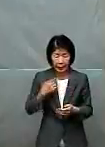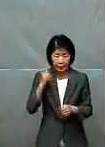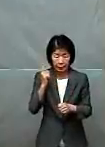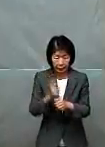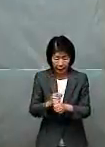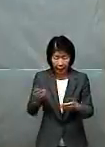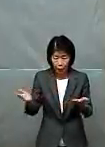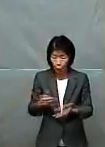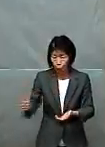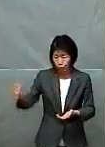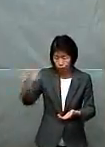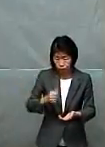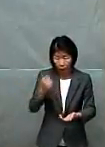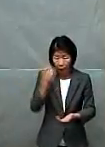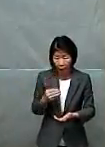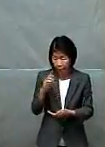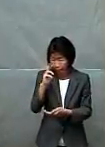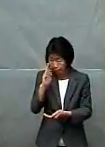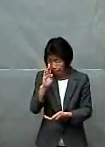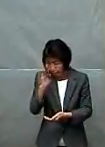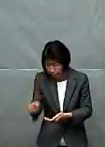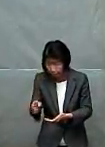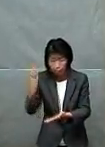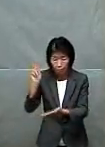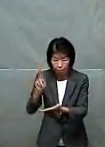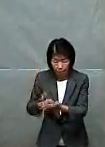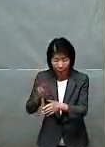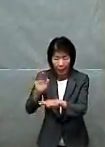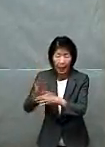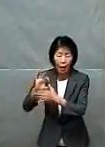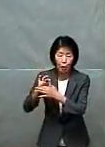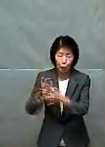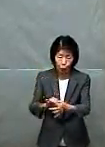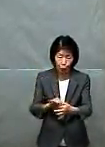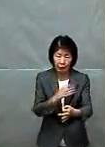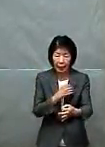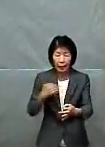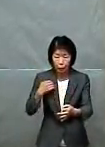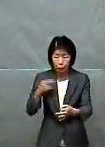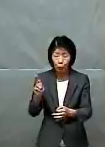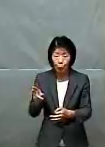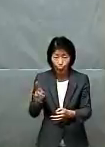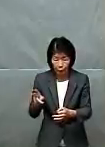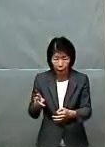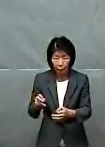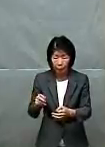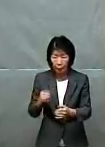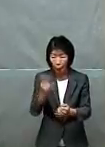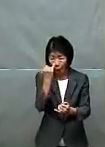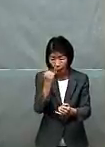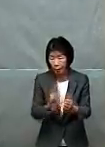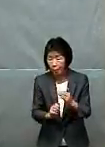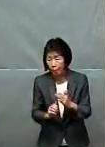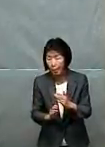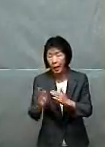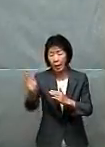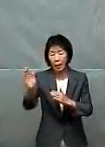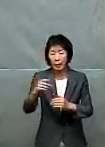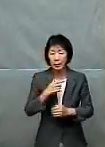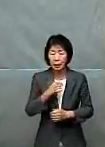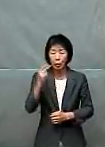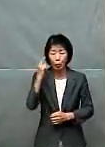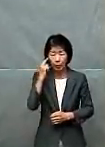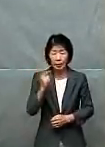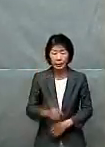に指定して手続きもすぐに取れるのであれば取って、出かけたいというふうに思います。